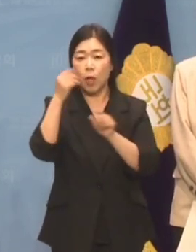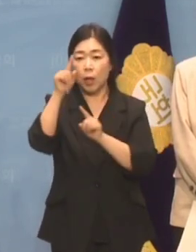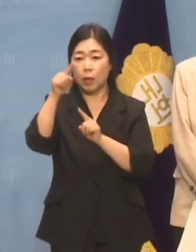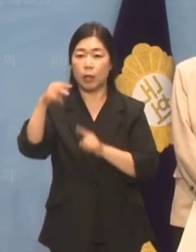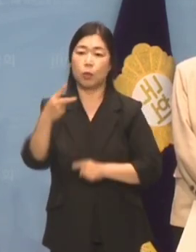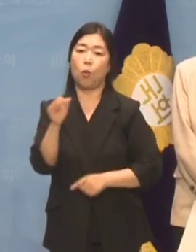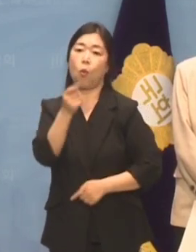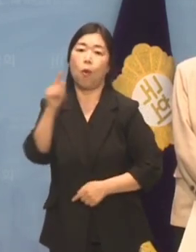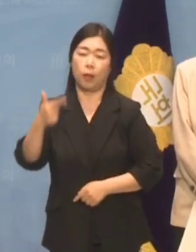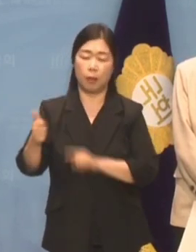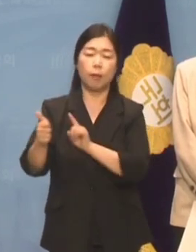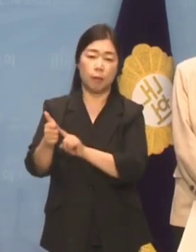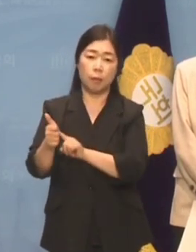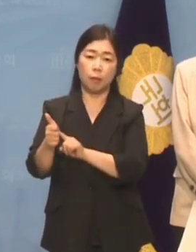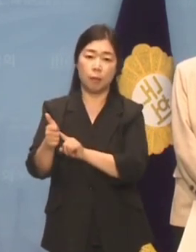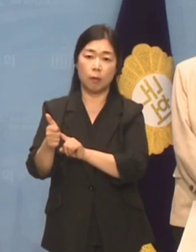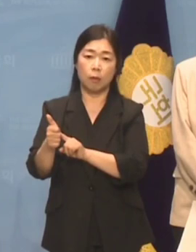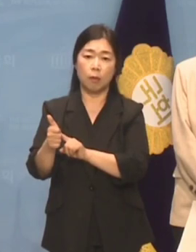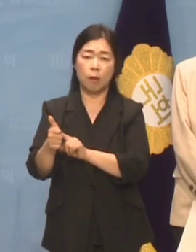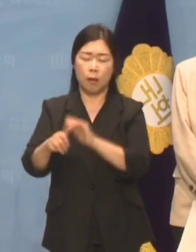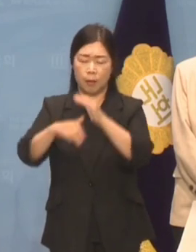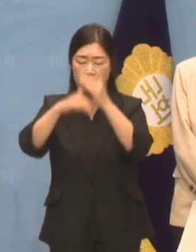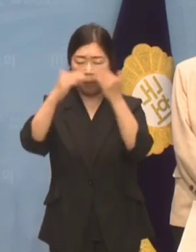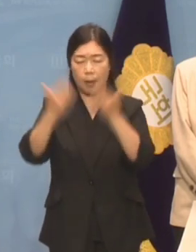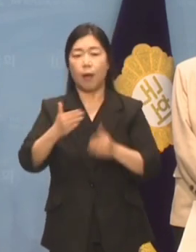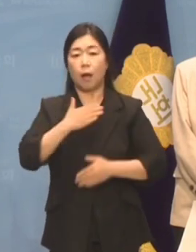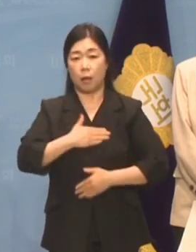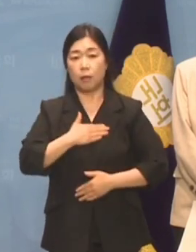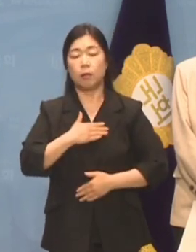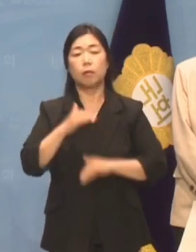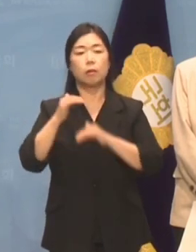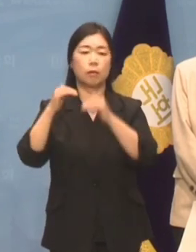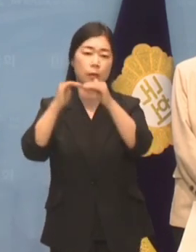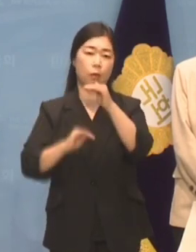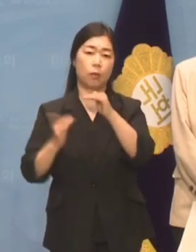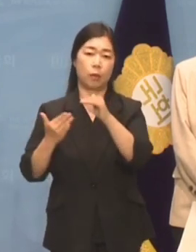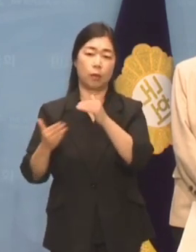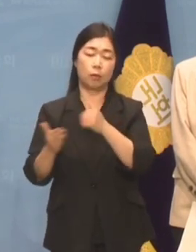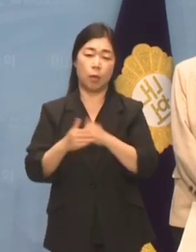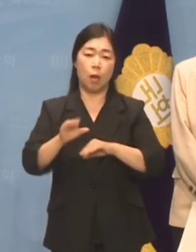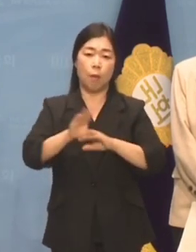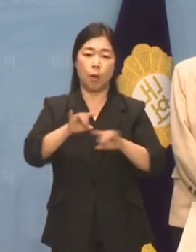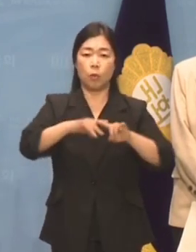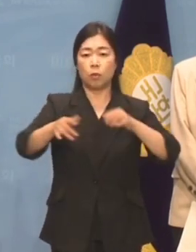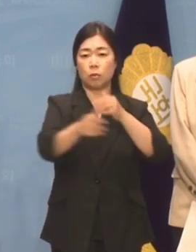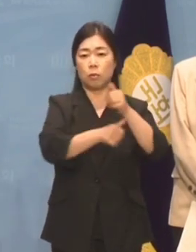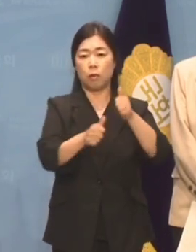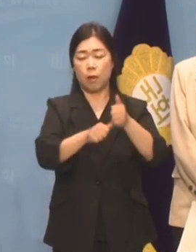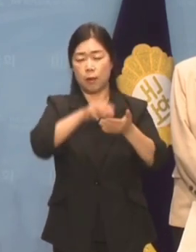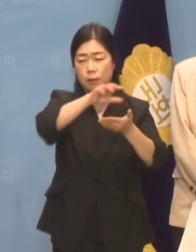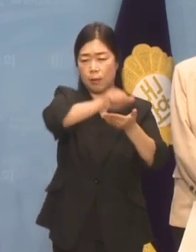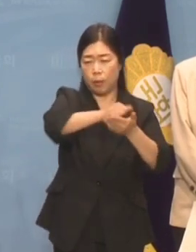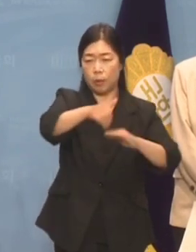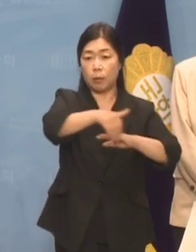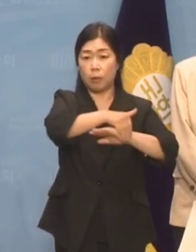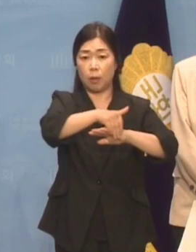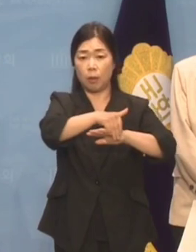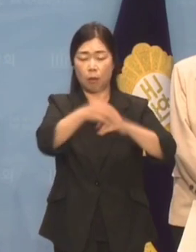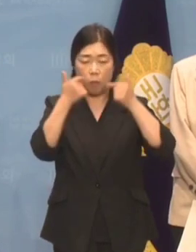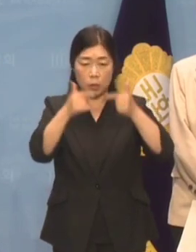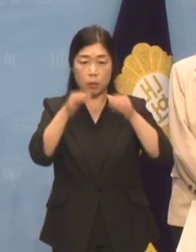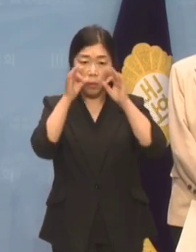이동관 특보입니다. 알만한 사람들이 알만한 이유로 방송통신위원회를 접수하려 하고